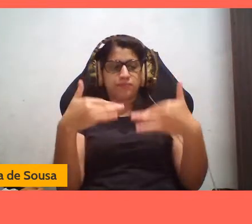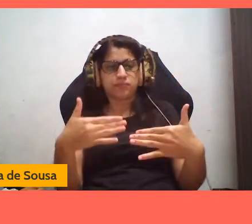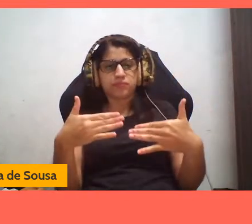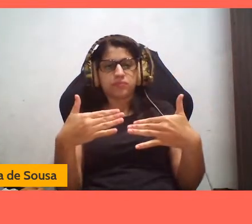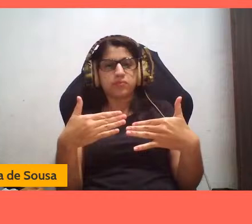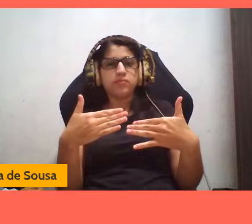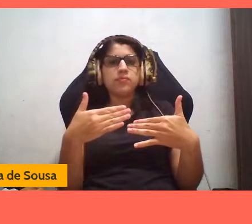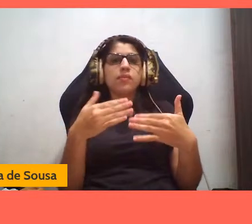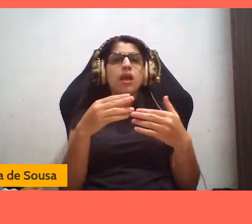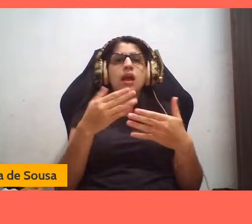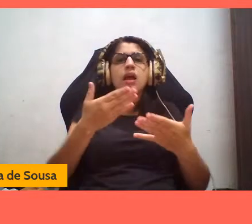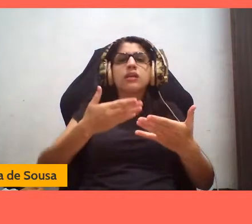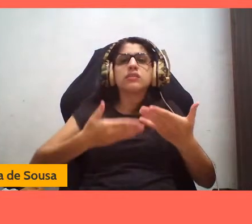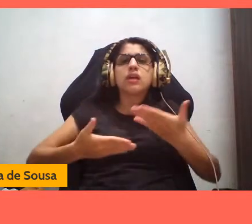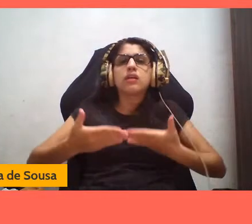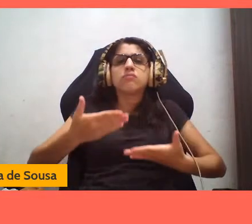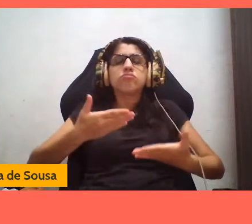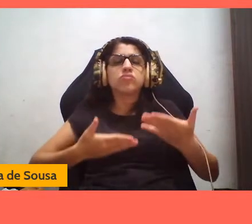ter